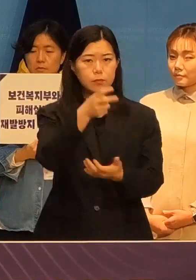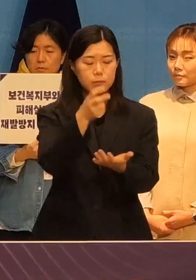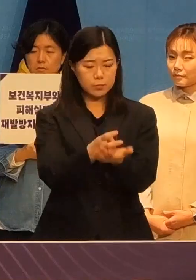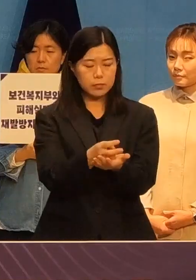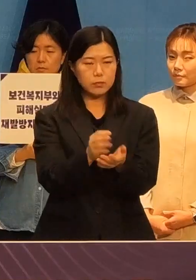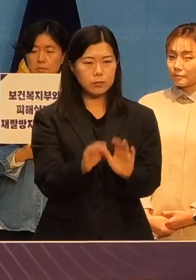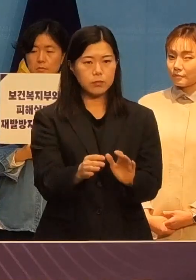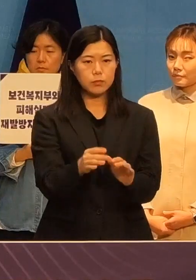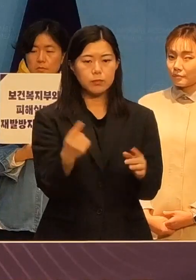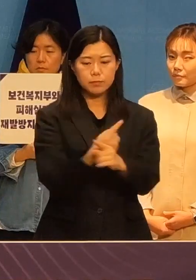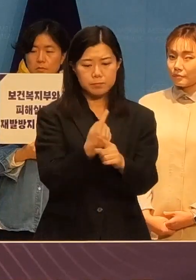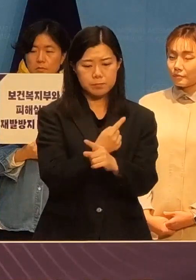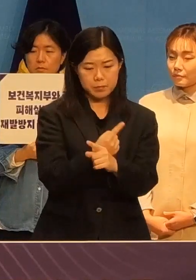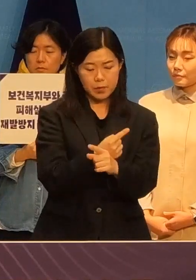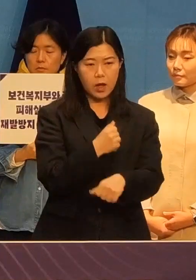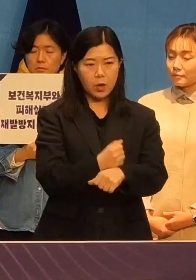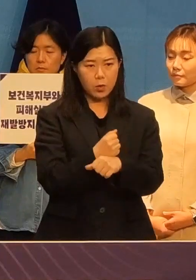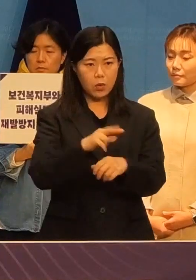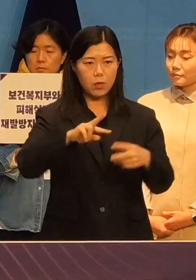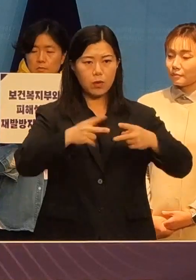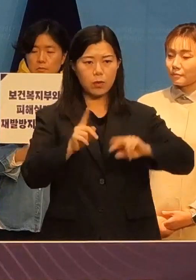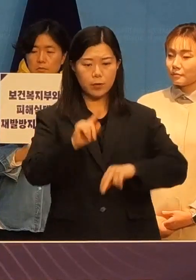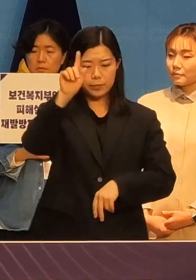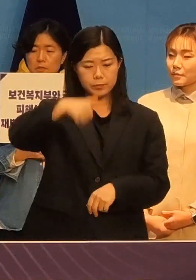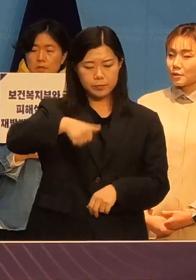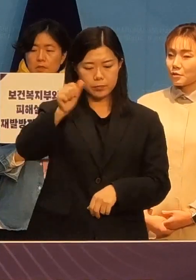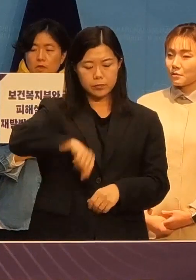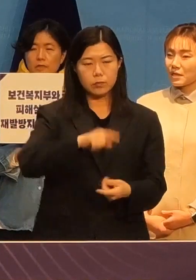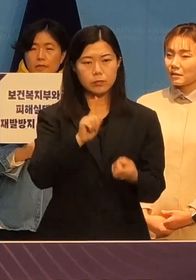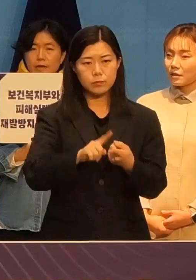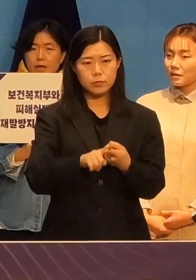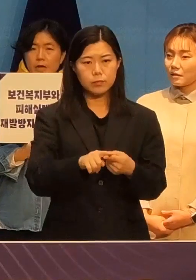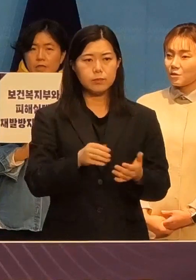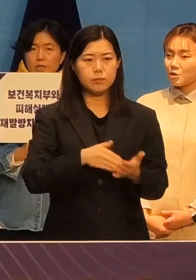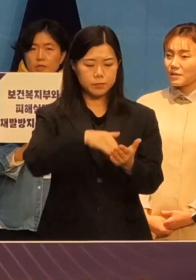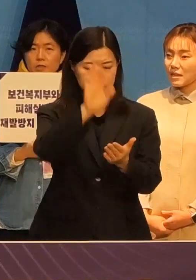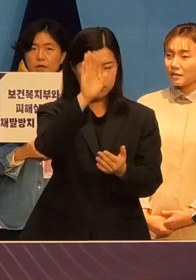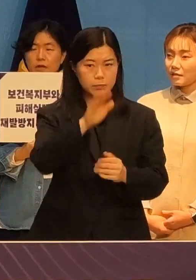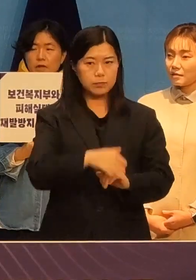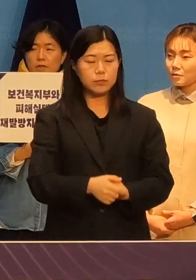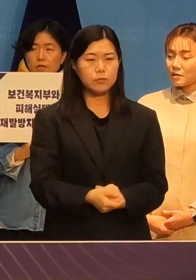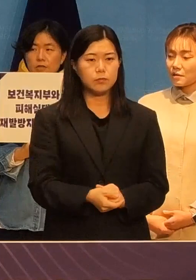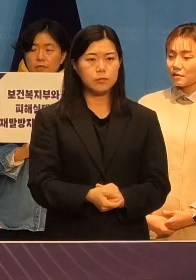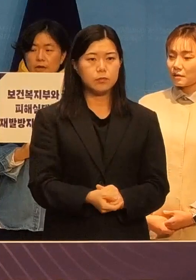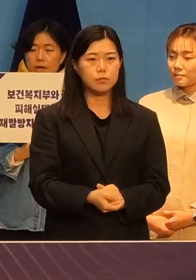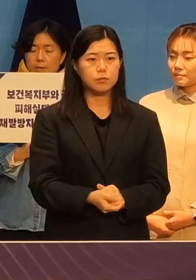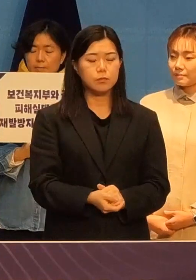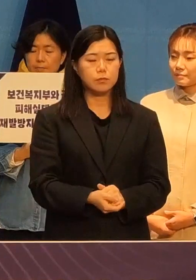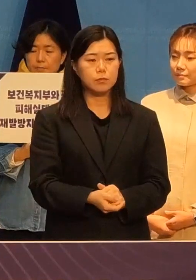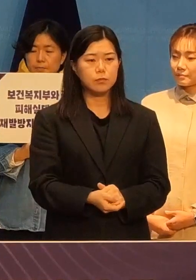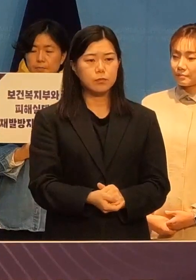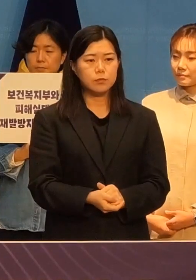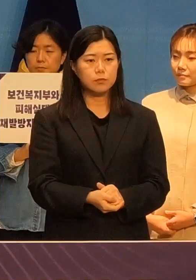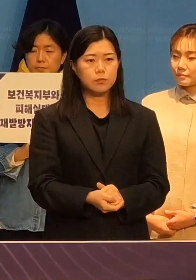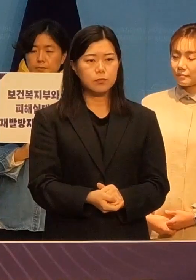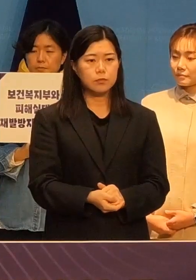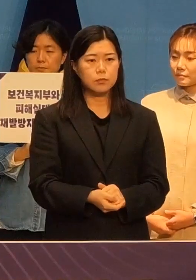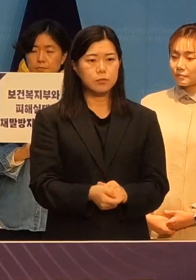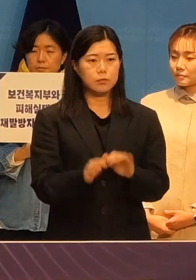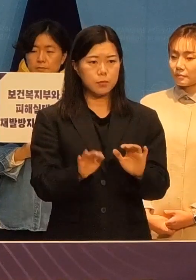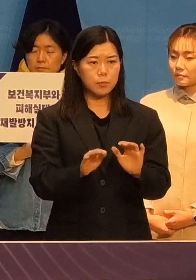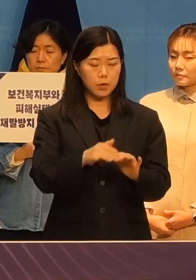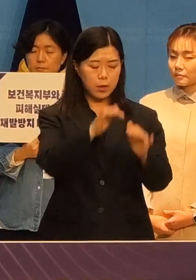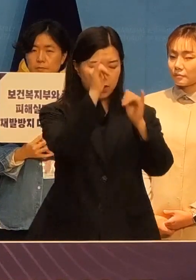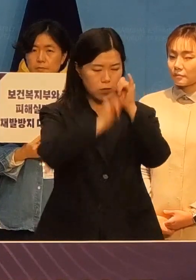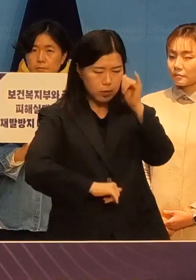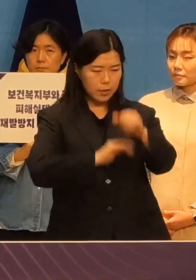조속히 개정하고 무생학을 청산하라. 청산하라. 청산하라. 청산하라. 부정의한 역사를 바로잡을